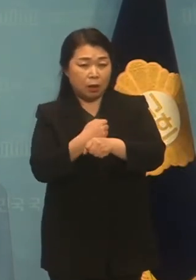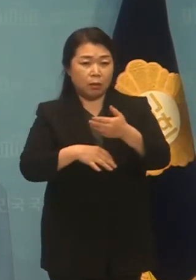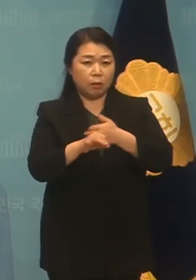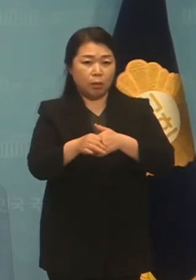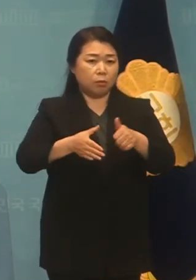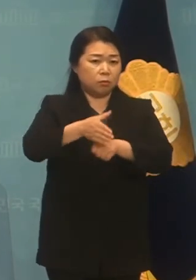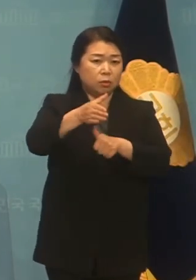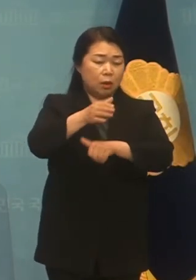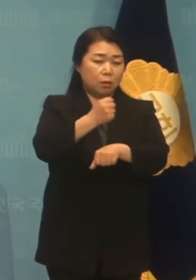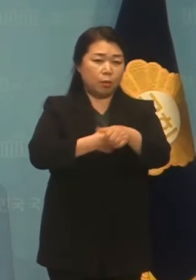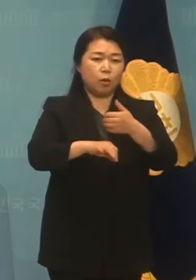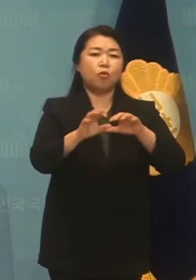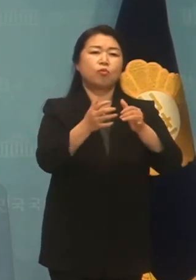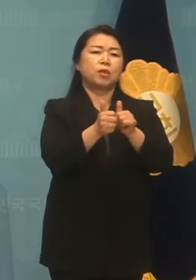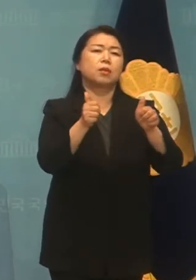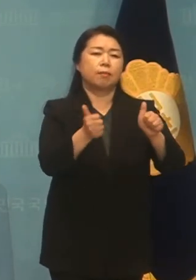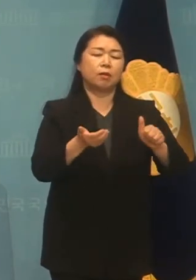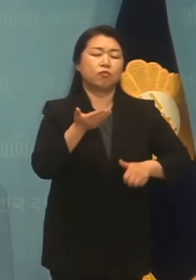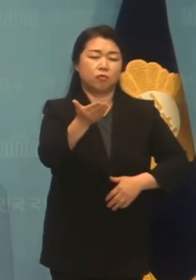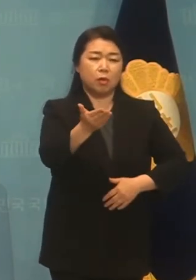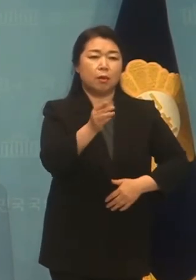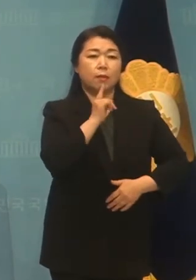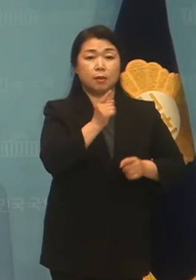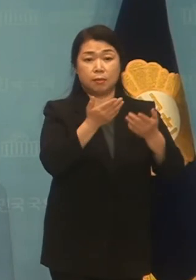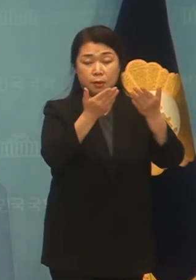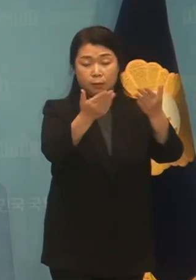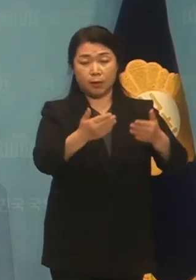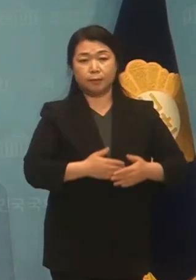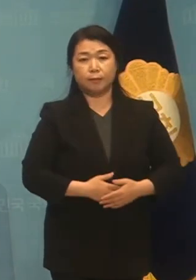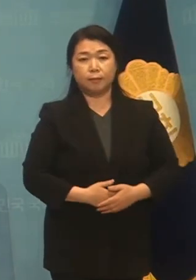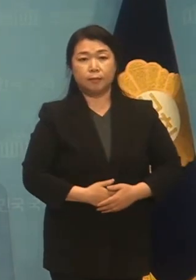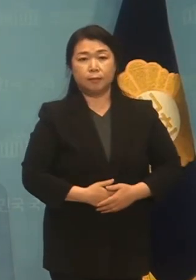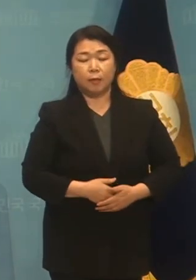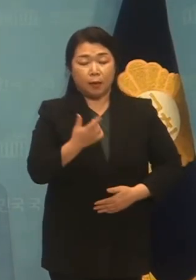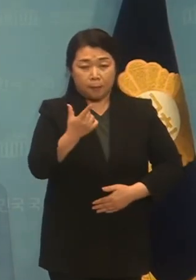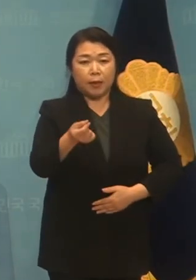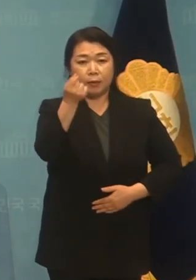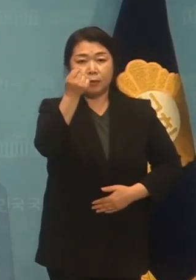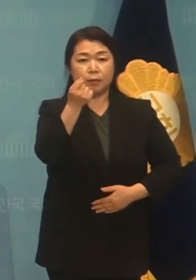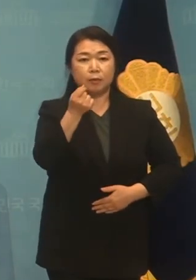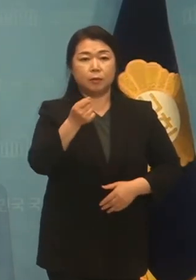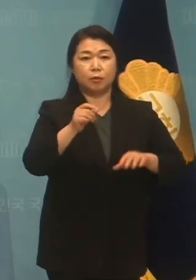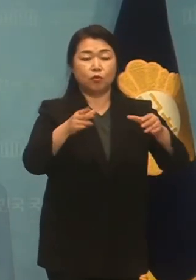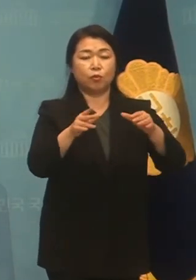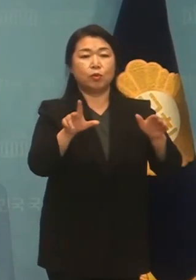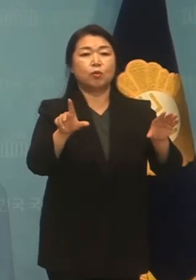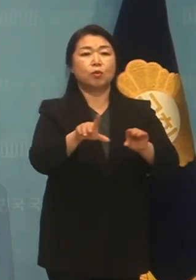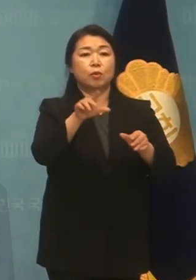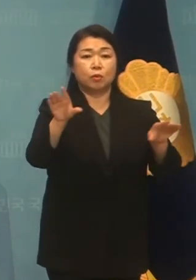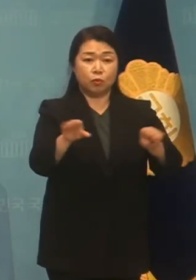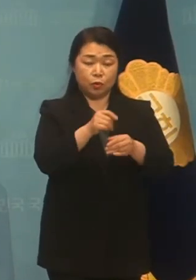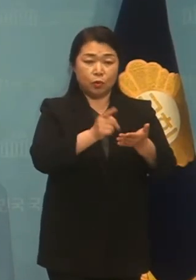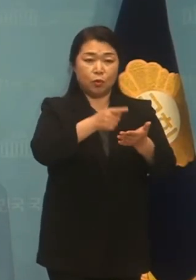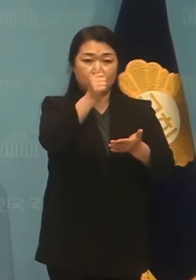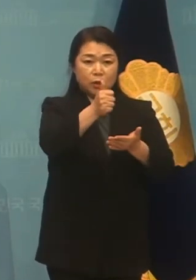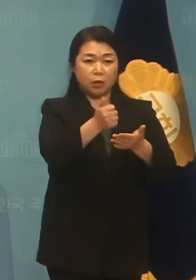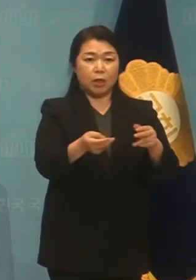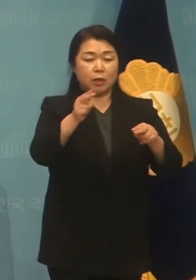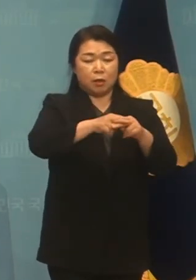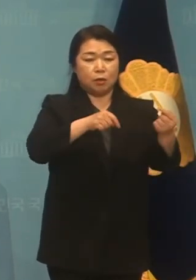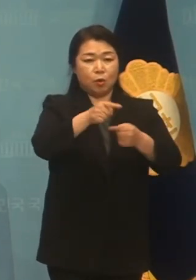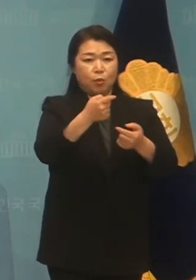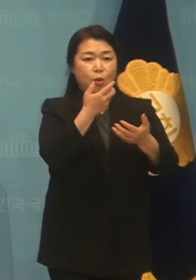국민이 심판할 것이다. 이렇게 말씀드리겠습니다. 하루빨리 국무총리 인사청문